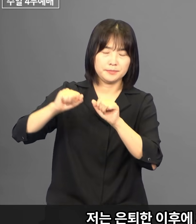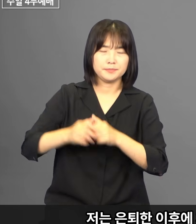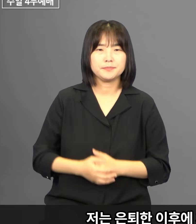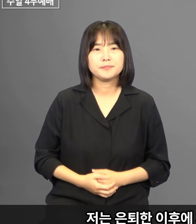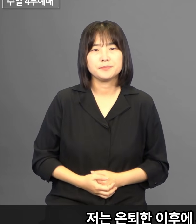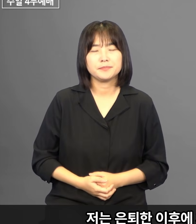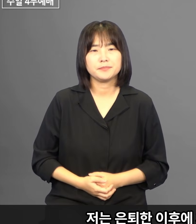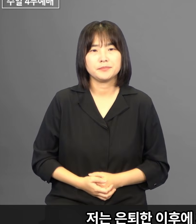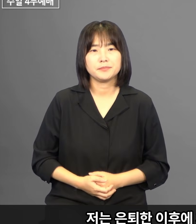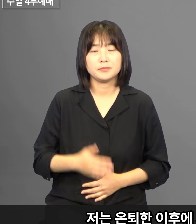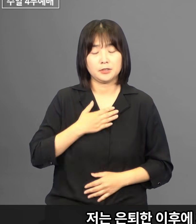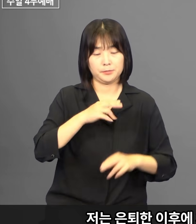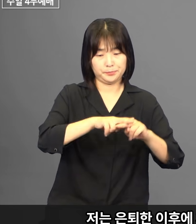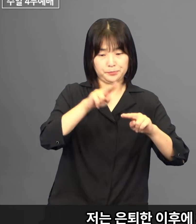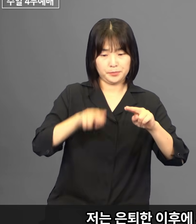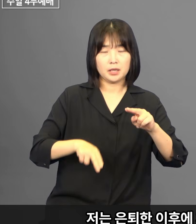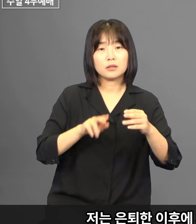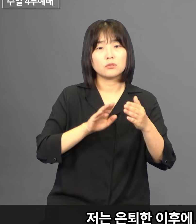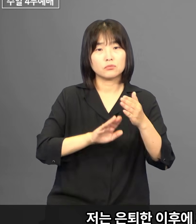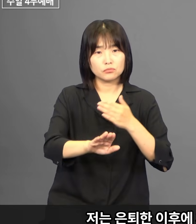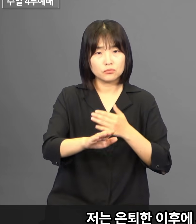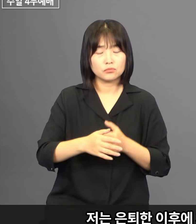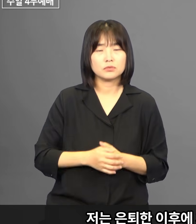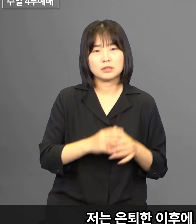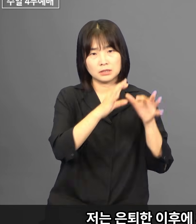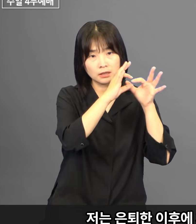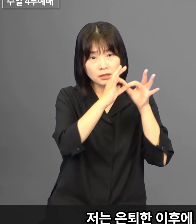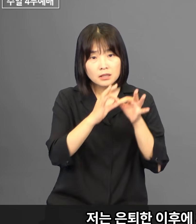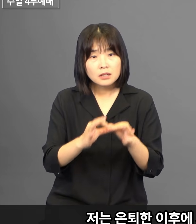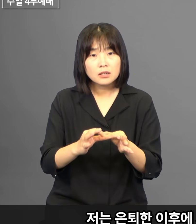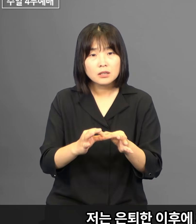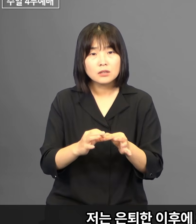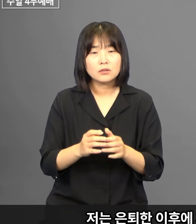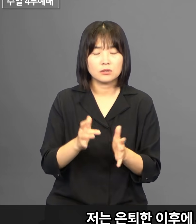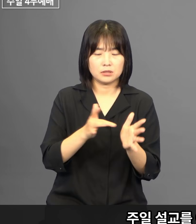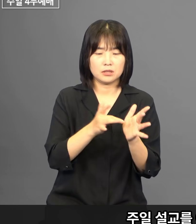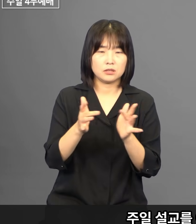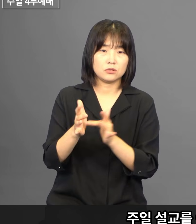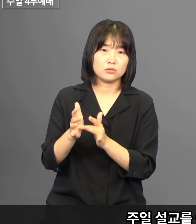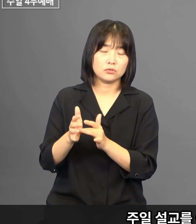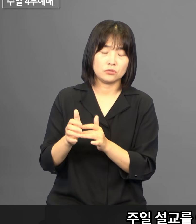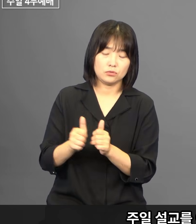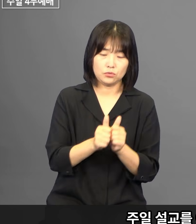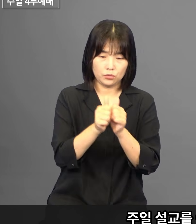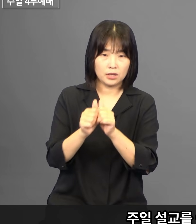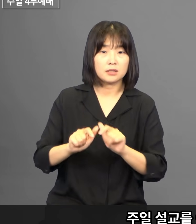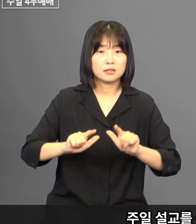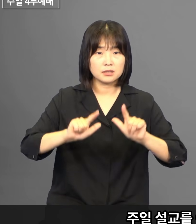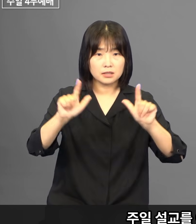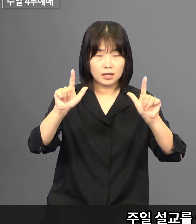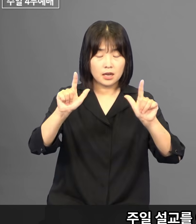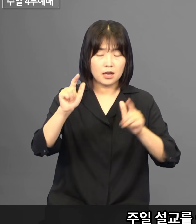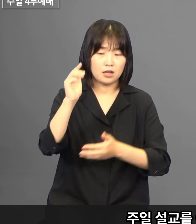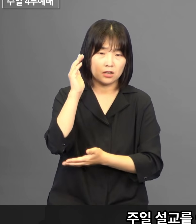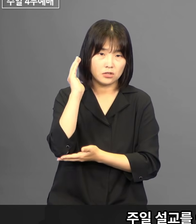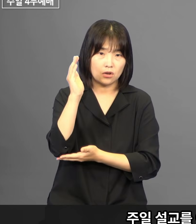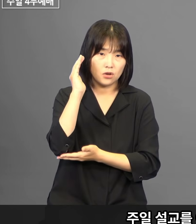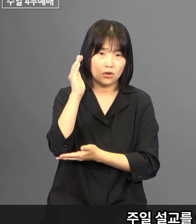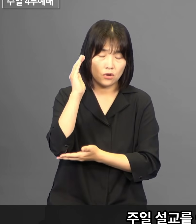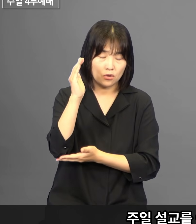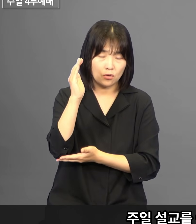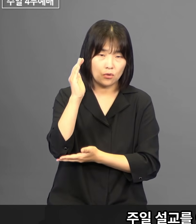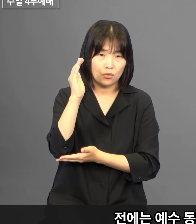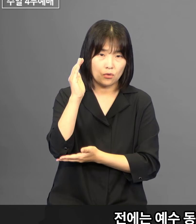저는 은퇴한 이후에 계속해서 위드 지저스 데이 주일 설교를 이렇게 하러